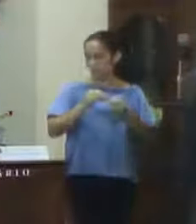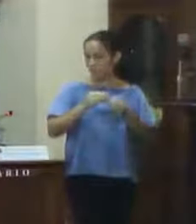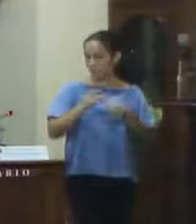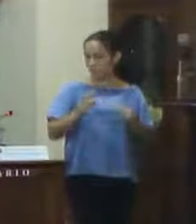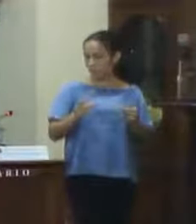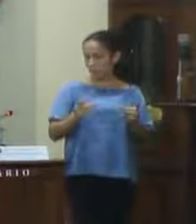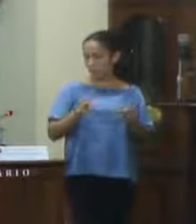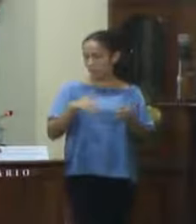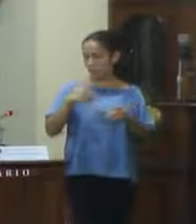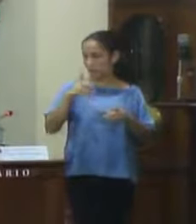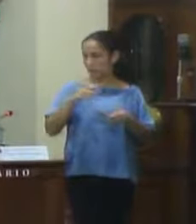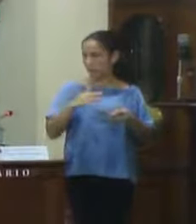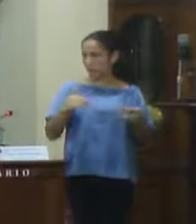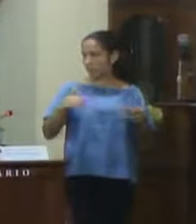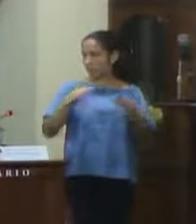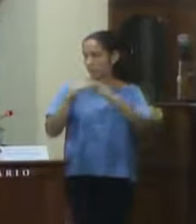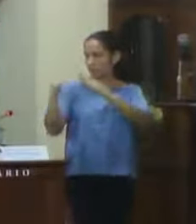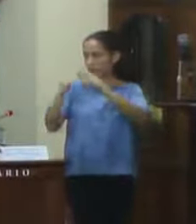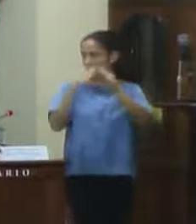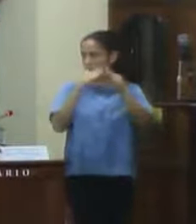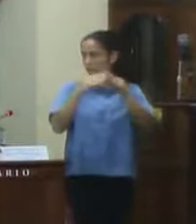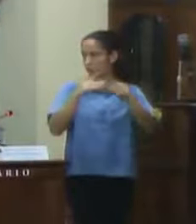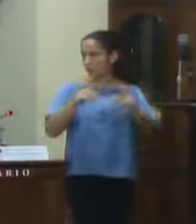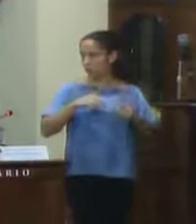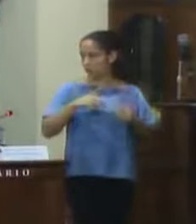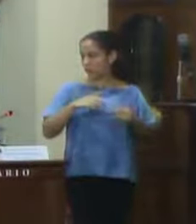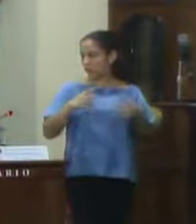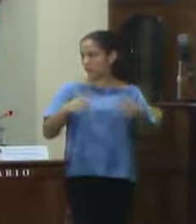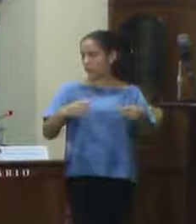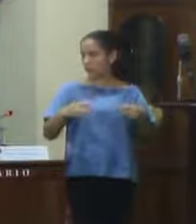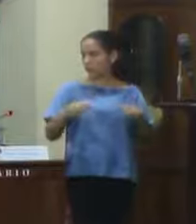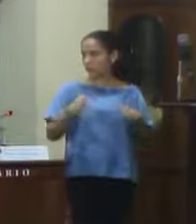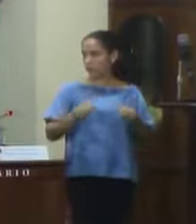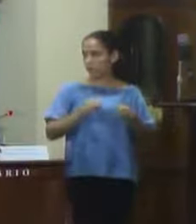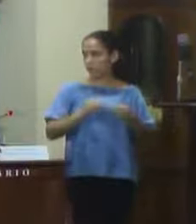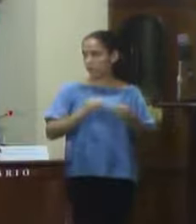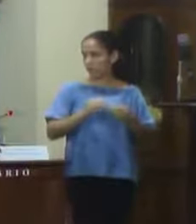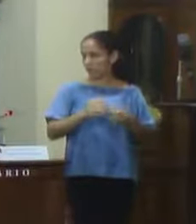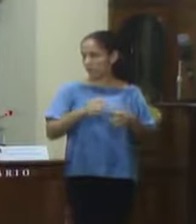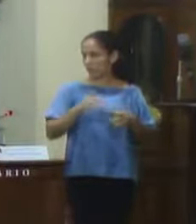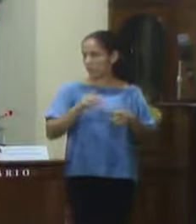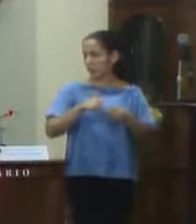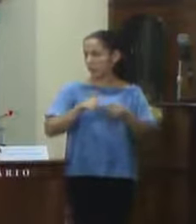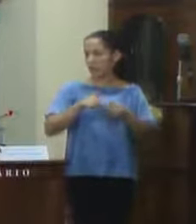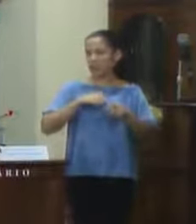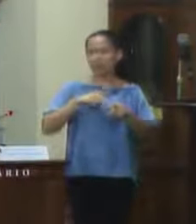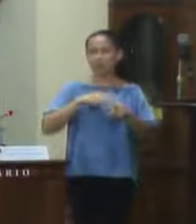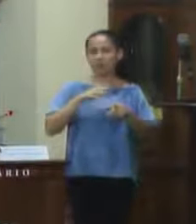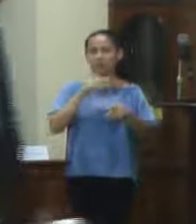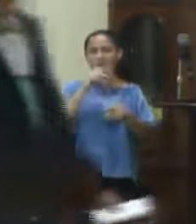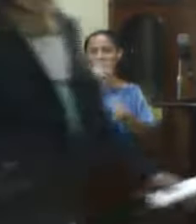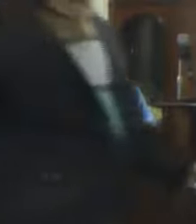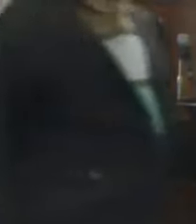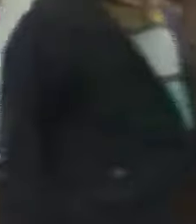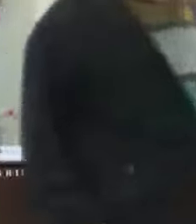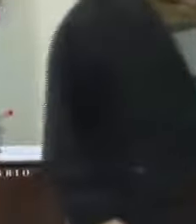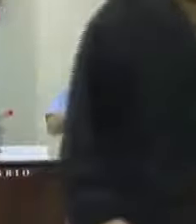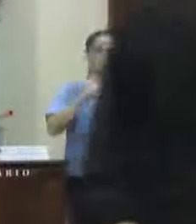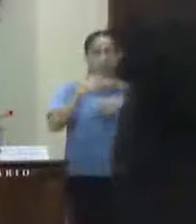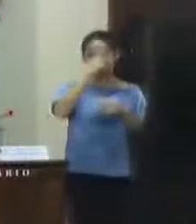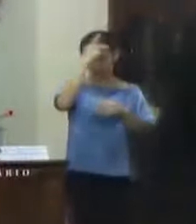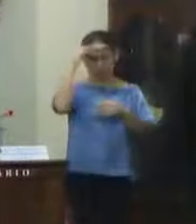comércio e ou residências para manter pontos de sobrevivência contendo um comedouro e um bebedouro padronizado para cães de